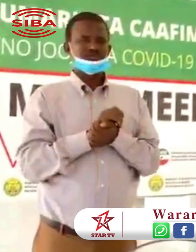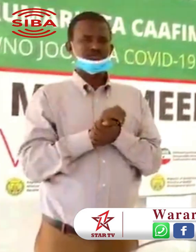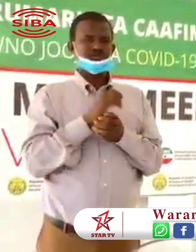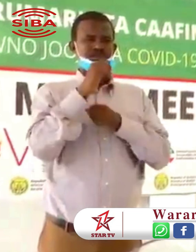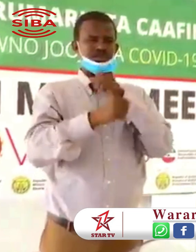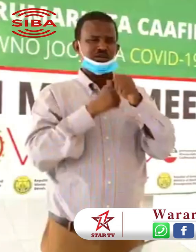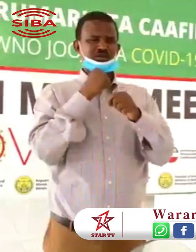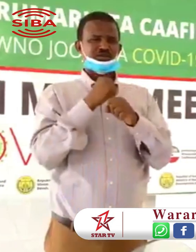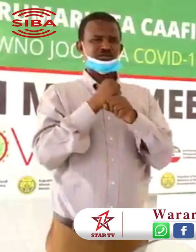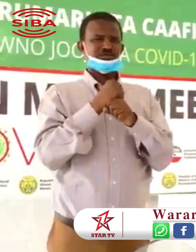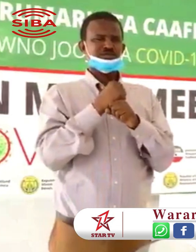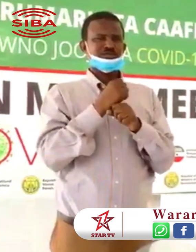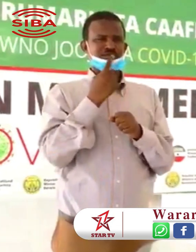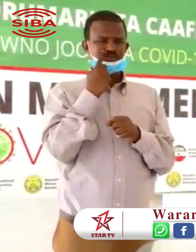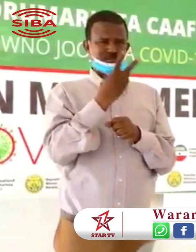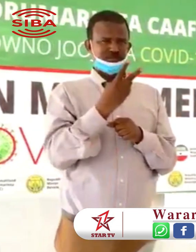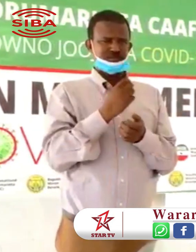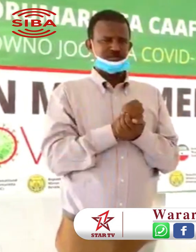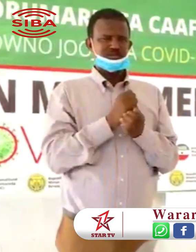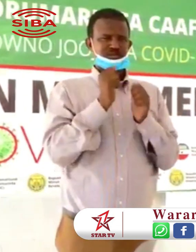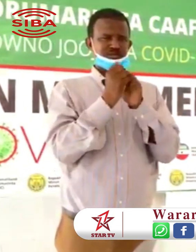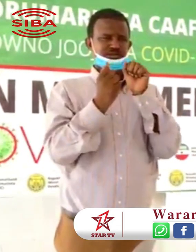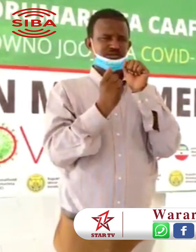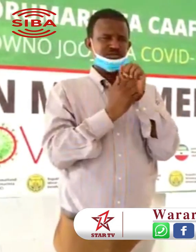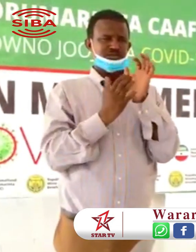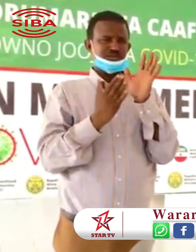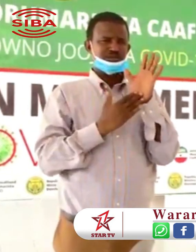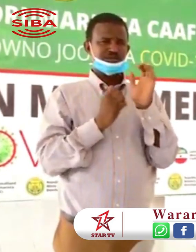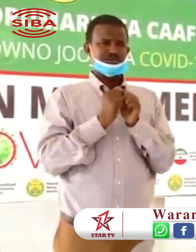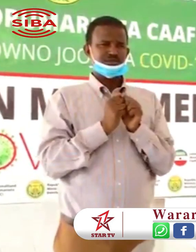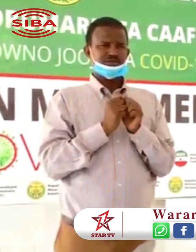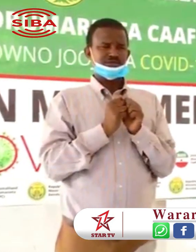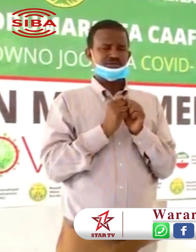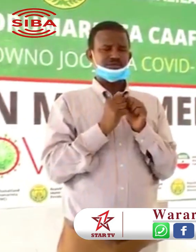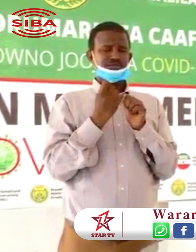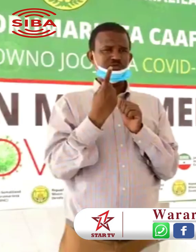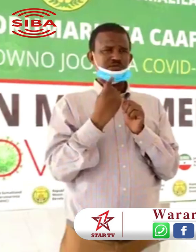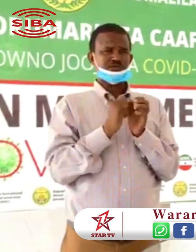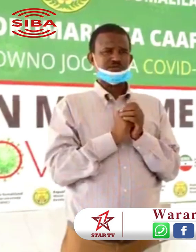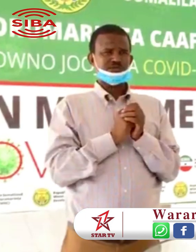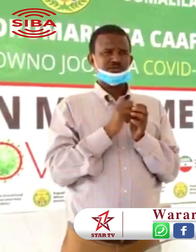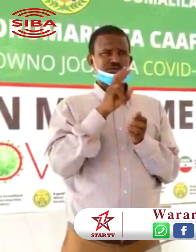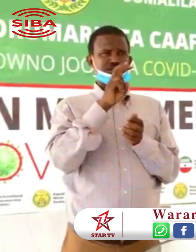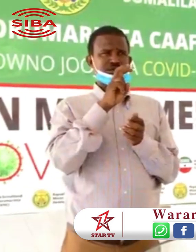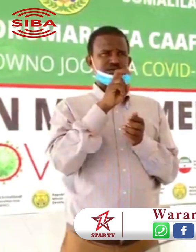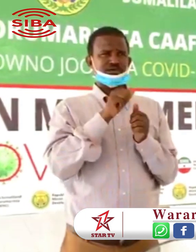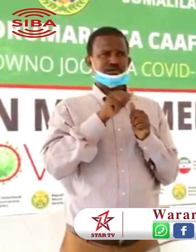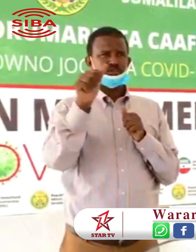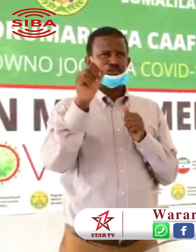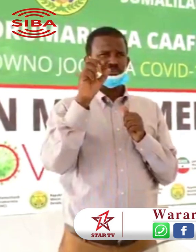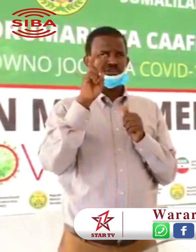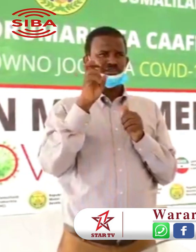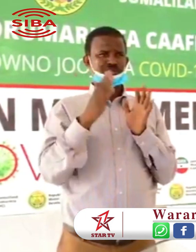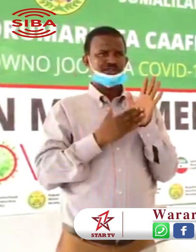Soomaaliland ah 6 qof oo ajnabi ah bukaanadani ayaa la sheegay in 12 qof ay rag yihiin halka 5 qofna ay dumar yihiin hadaba waa kan madaxa